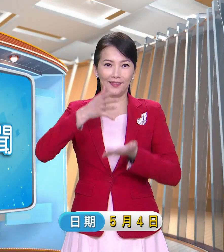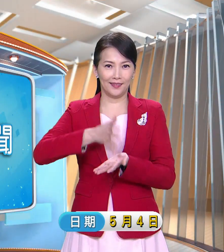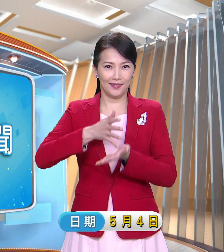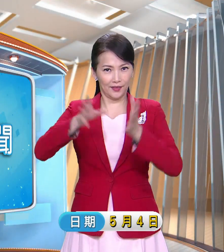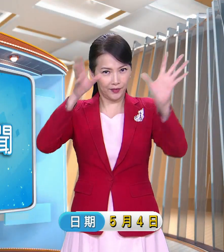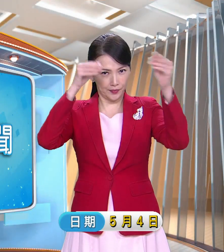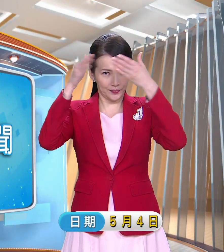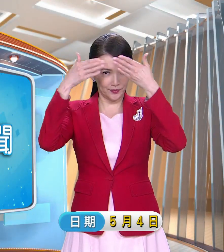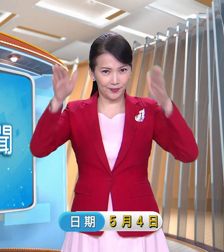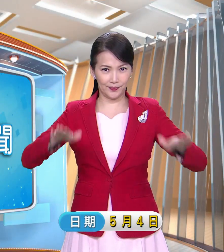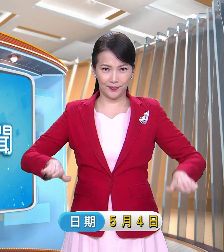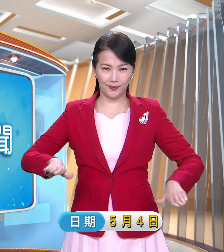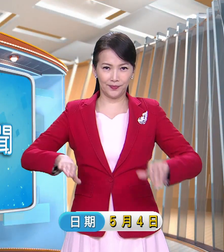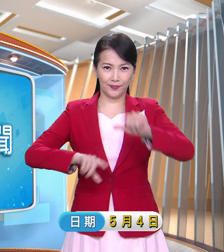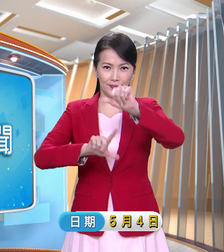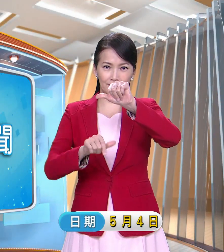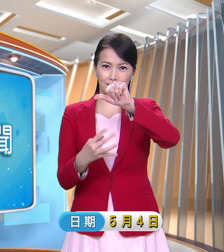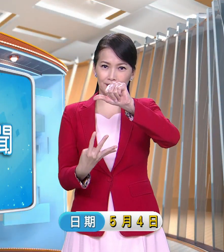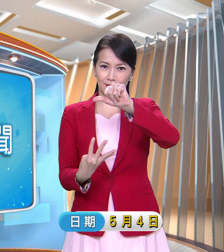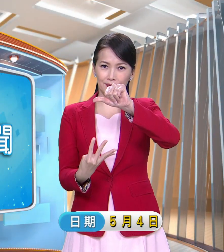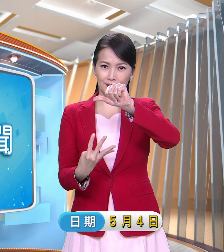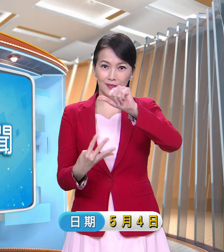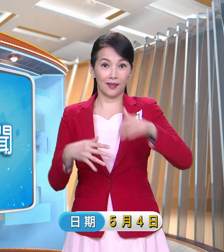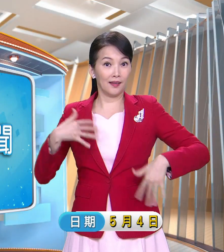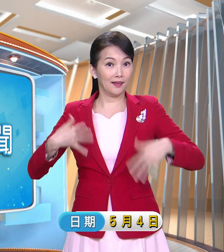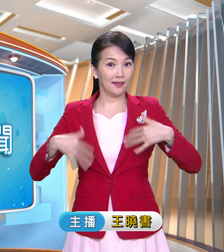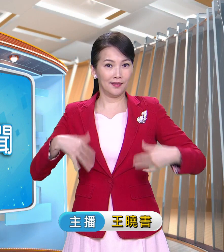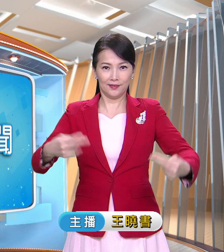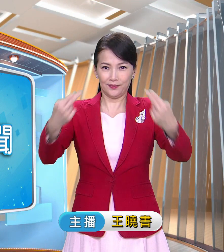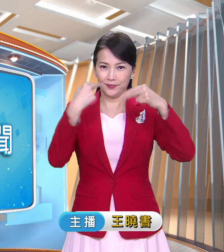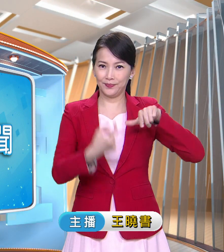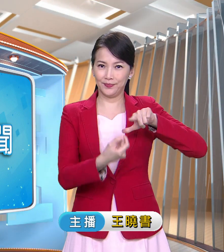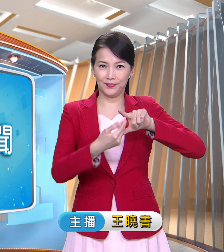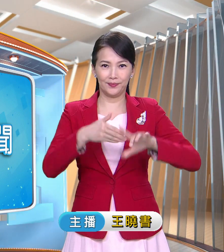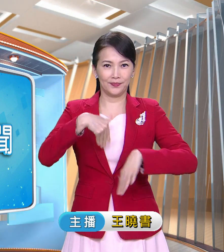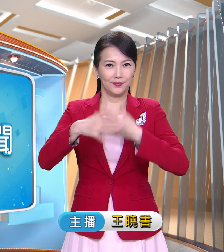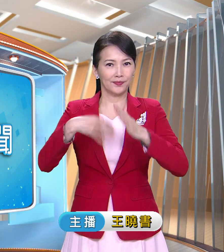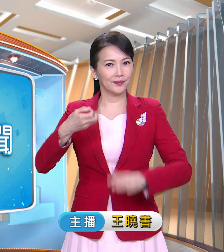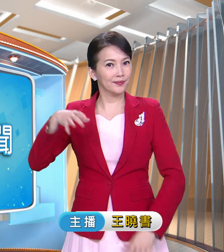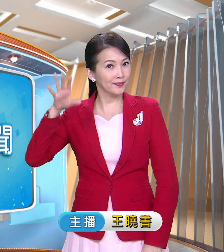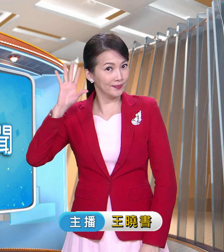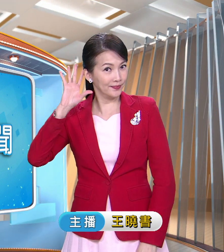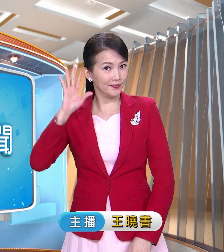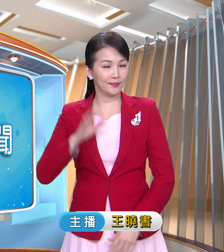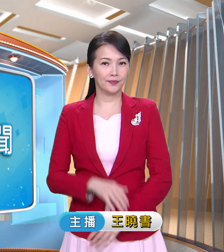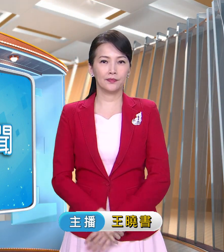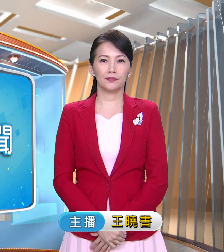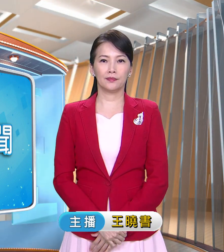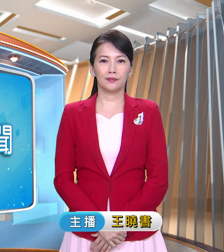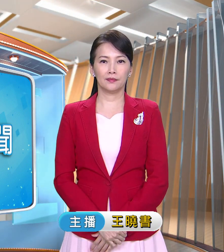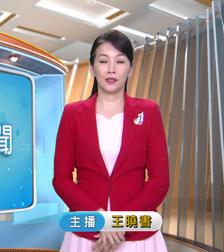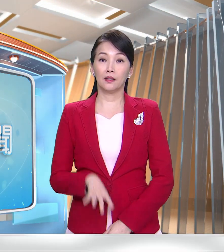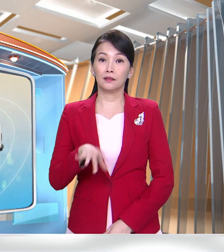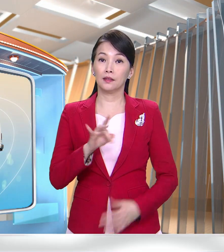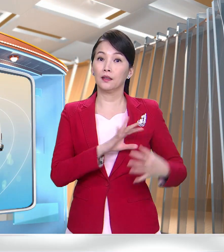看新闻，开视野，欢迎收看今天五月四号的公视手语新闻。首先来关